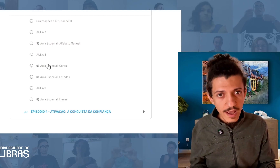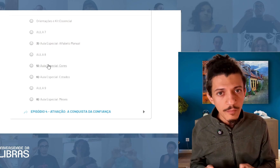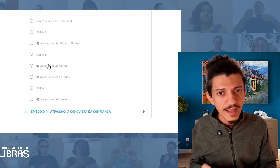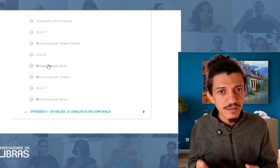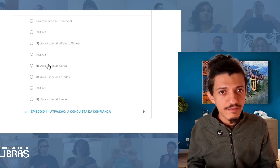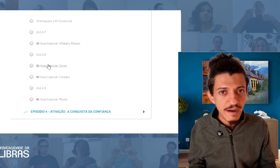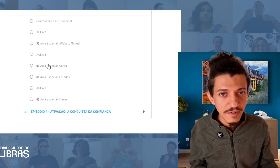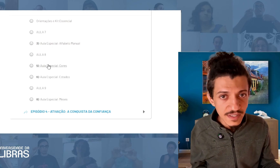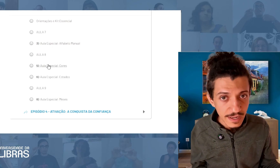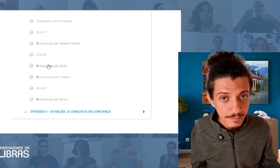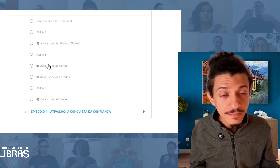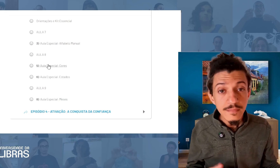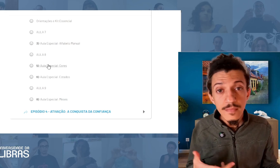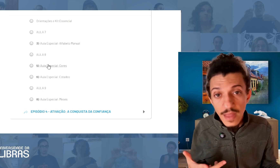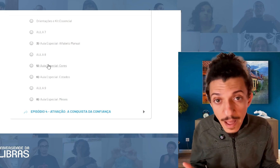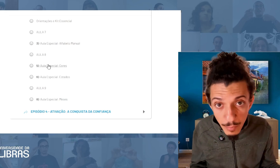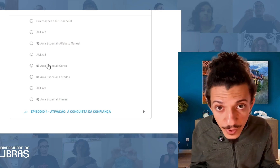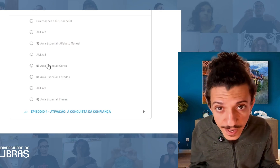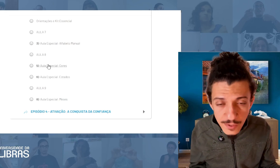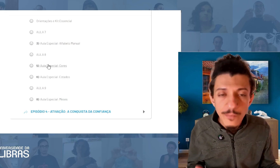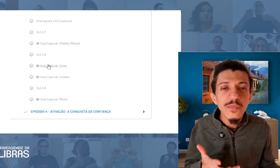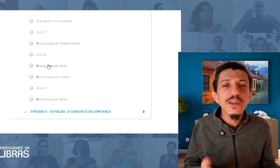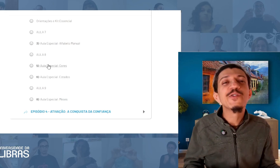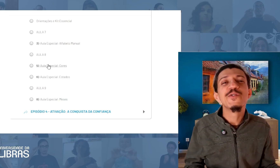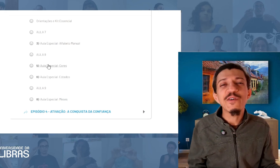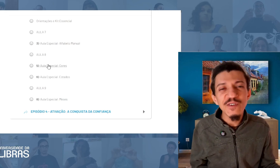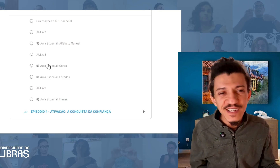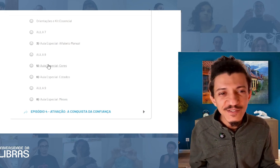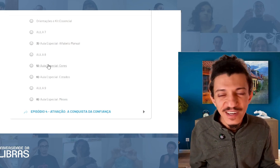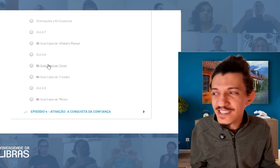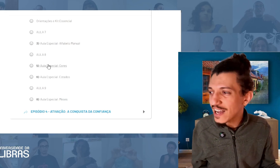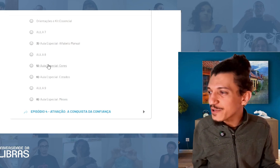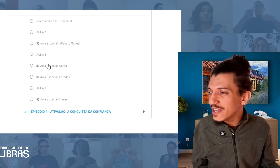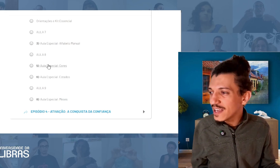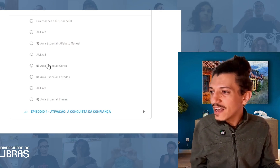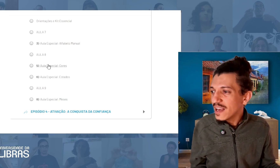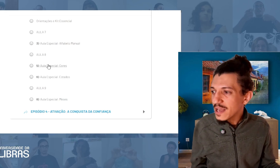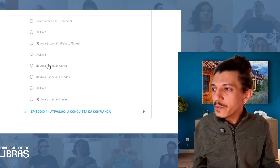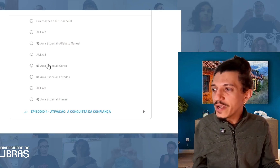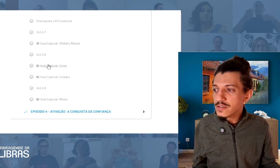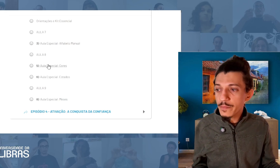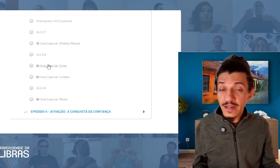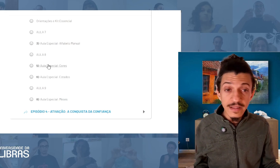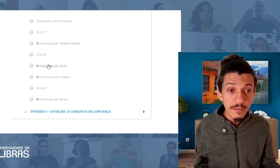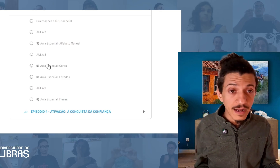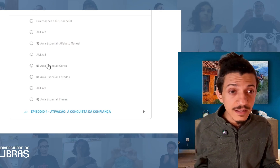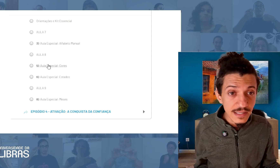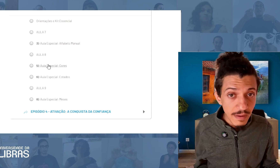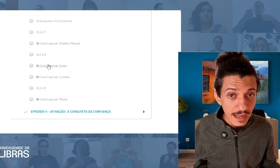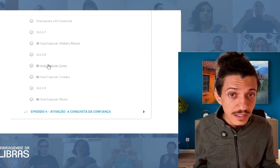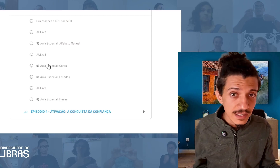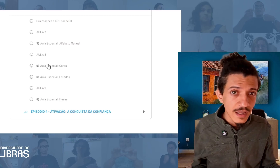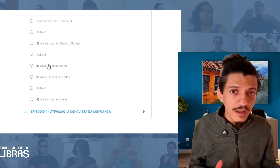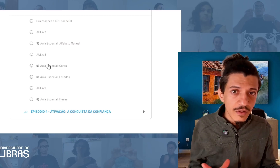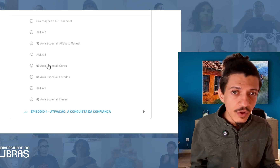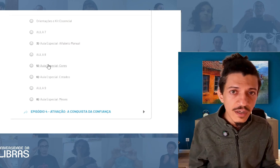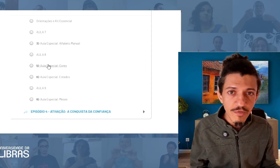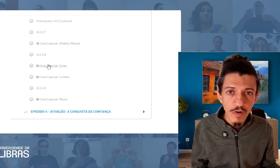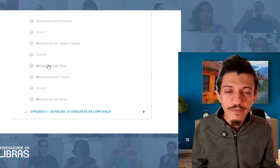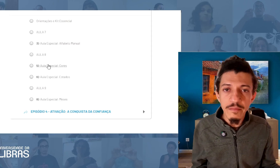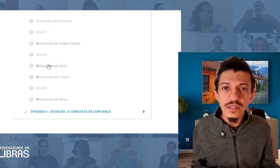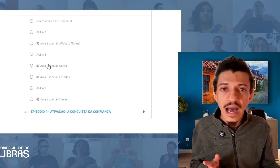você realmente vá avançando. É por isso que tudo é contextualizado aqui e é por isso que para determinadas temáticas